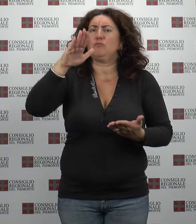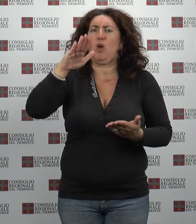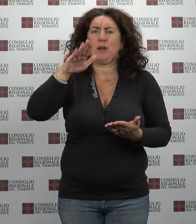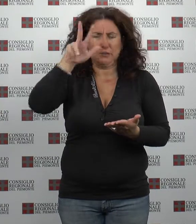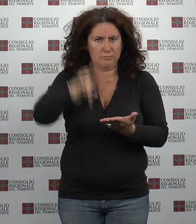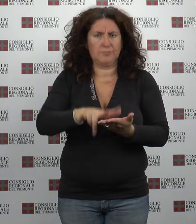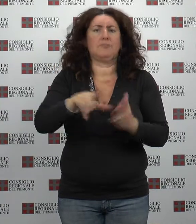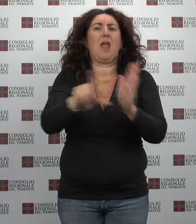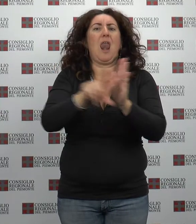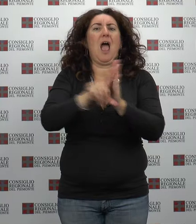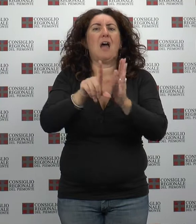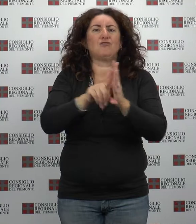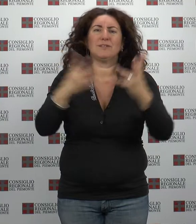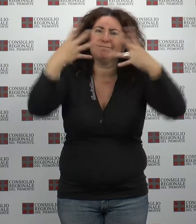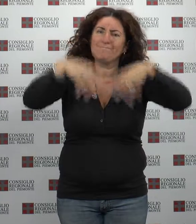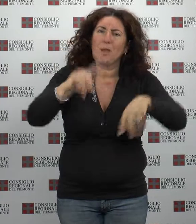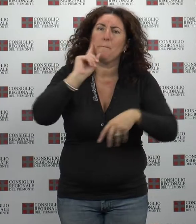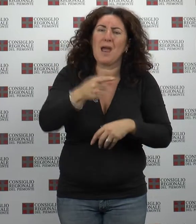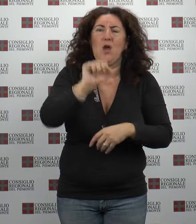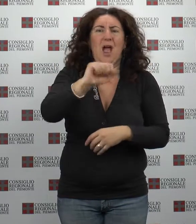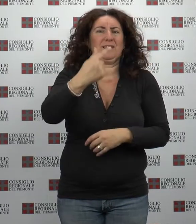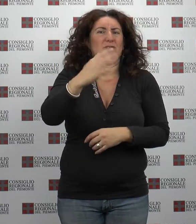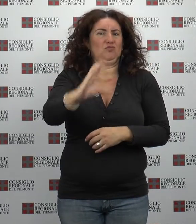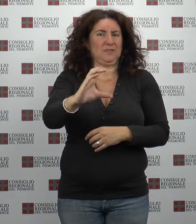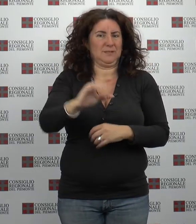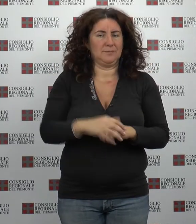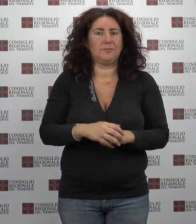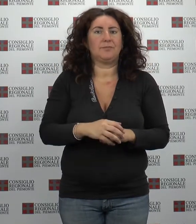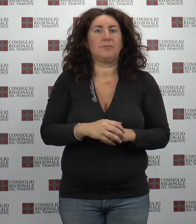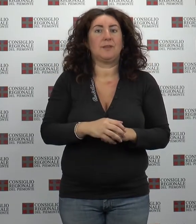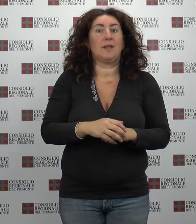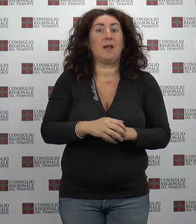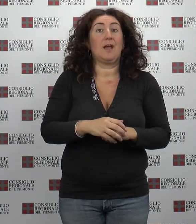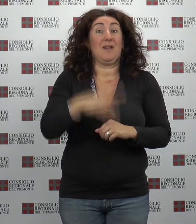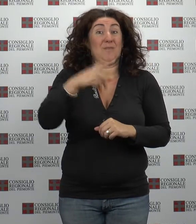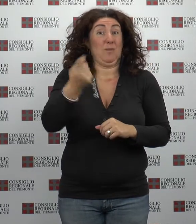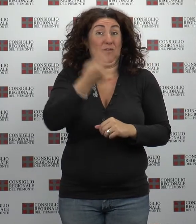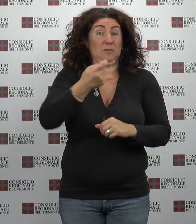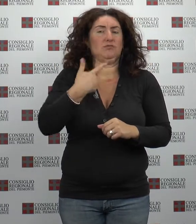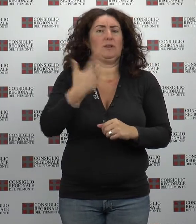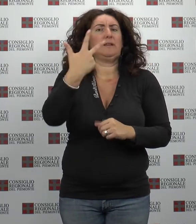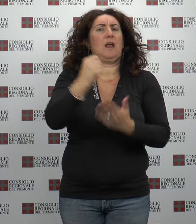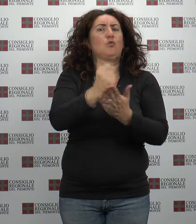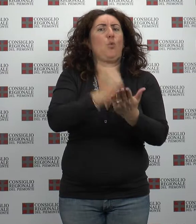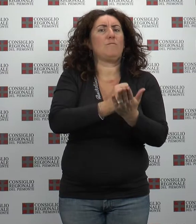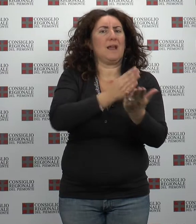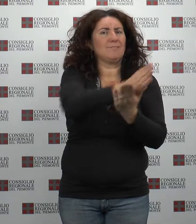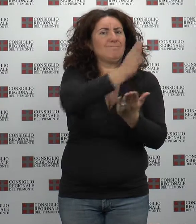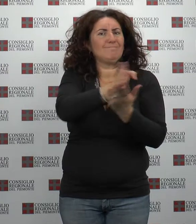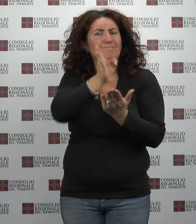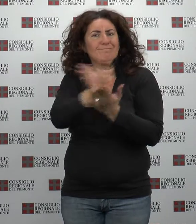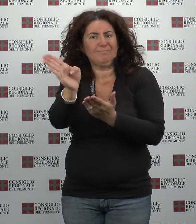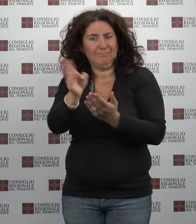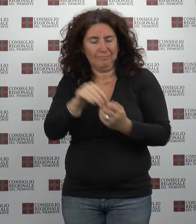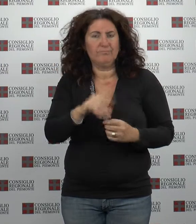legge di riordino delle agenzie territoriali per la casa. Collegati al provvedimento sono stati approvati 3 documenti di indirizzo che affrontano il